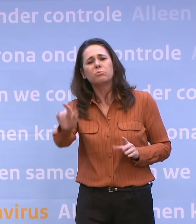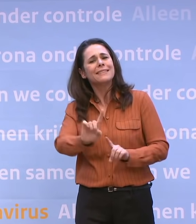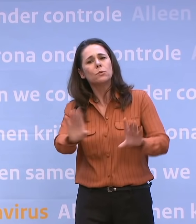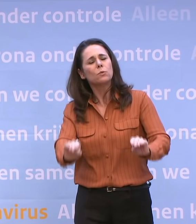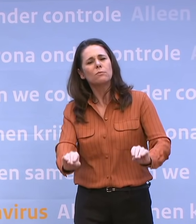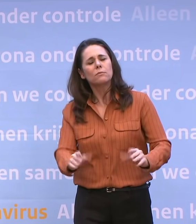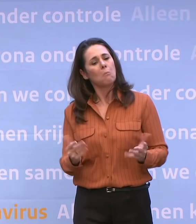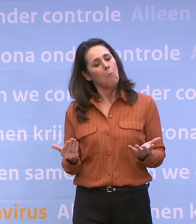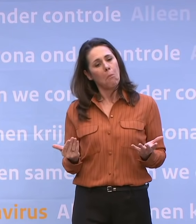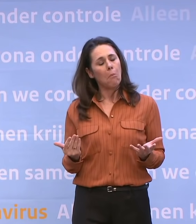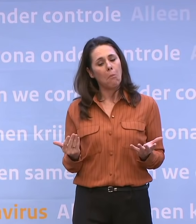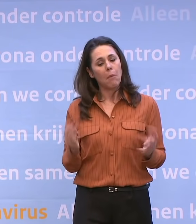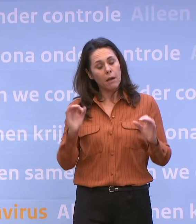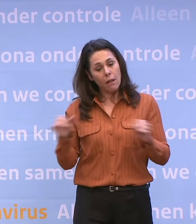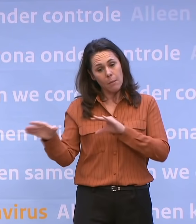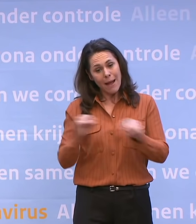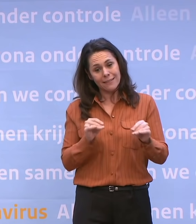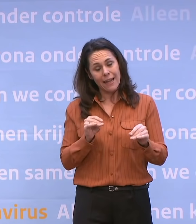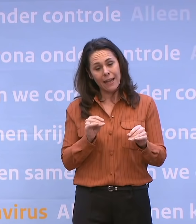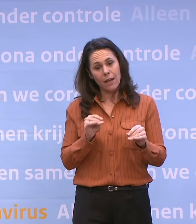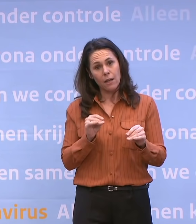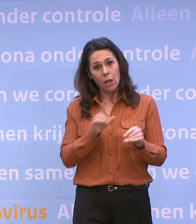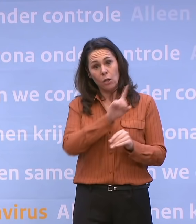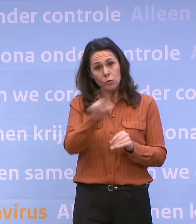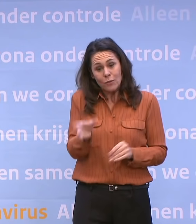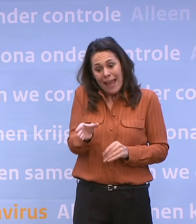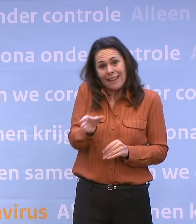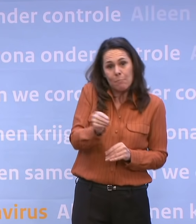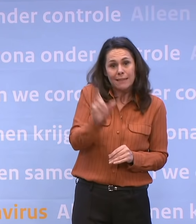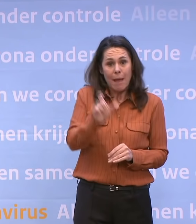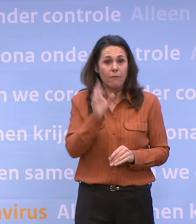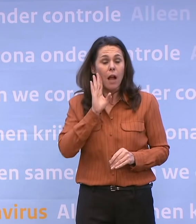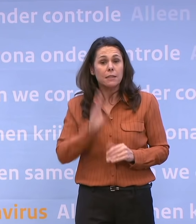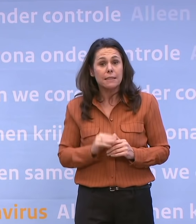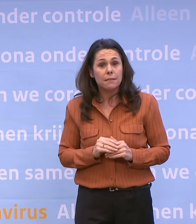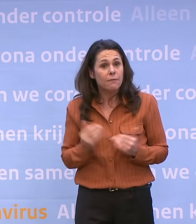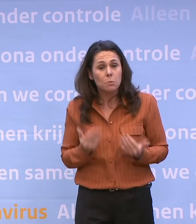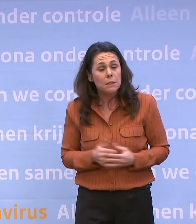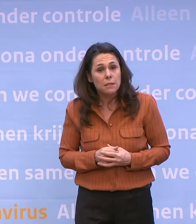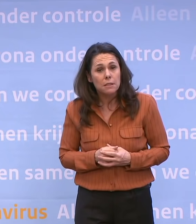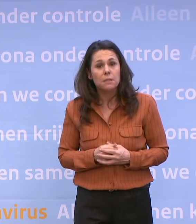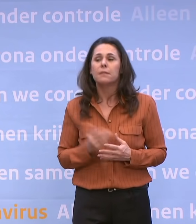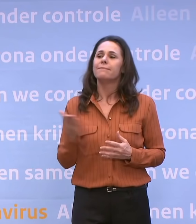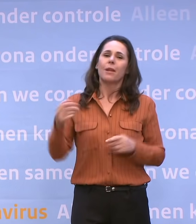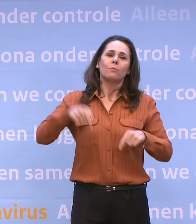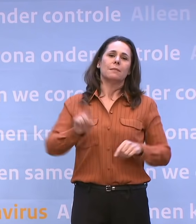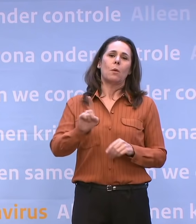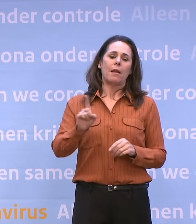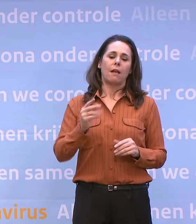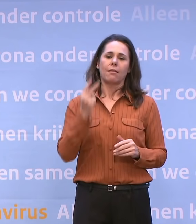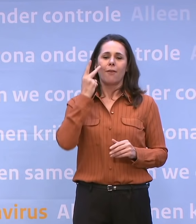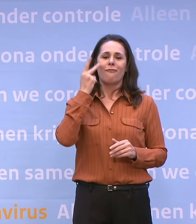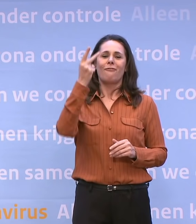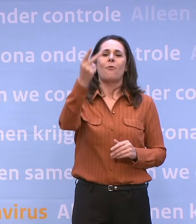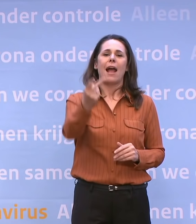gewoon besloten om de maatregelen te doen gelden tot en met die meivakantie? Op dit moment kunnen wij vooruitkijken